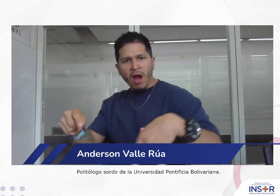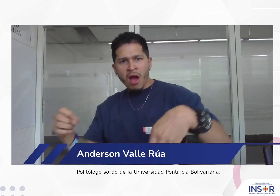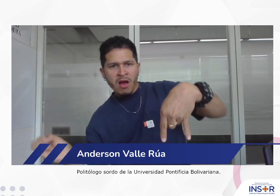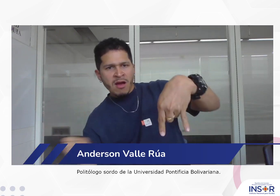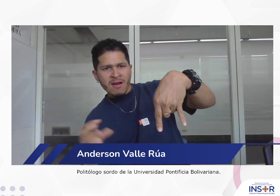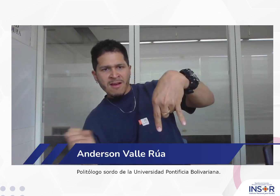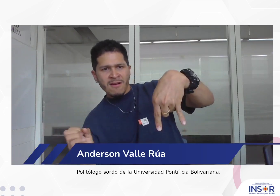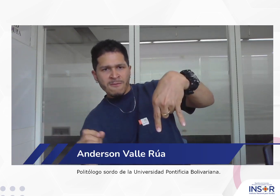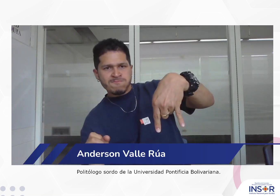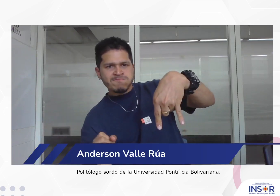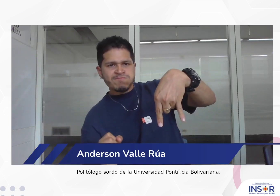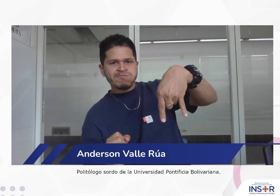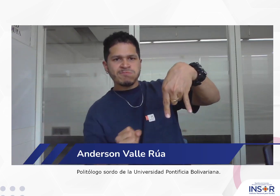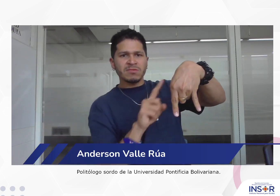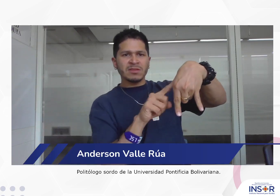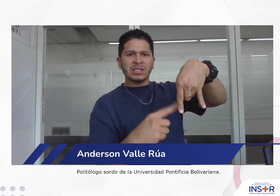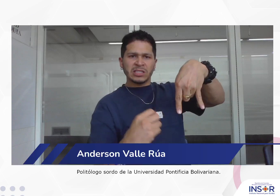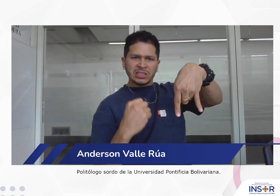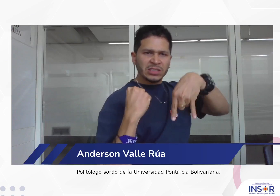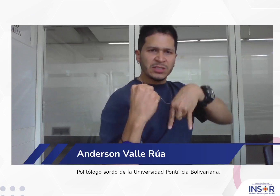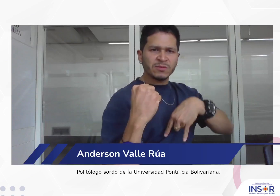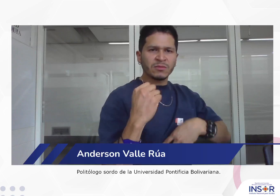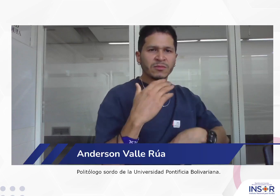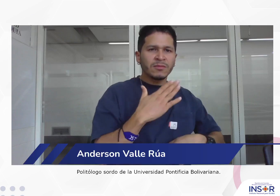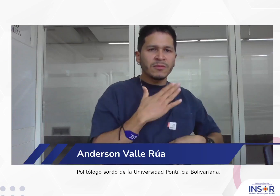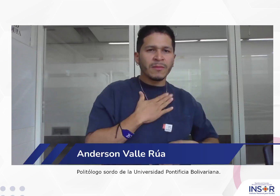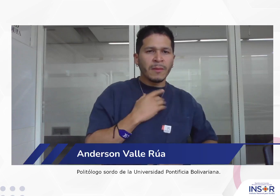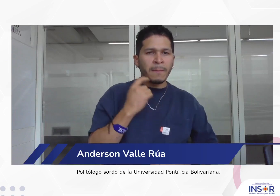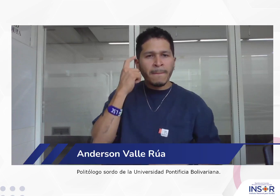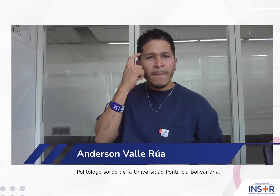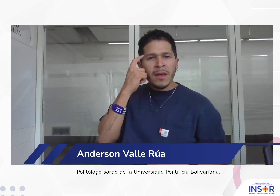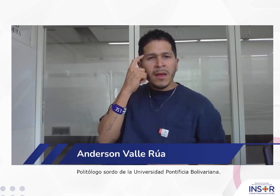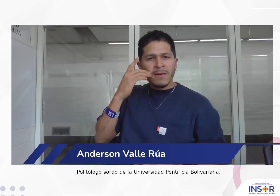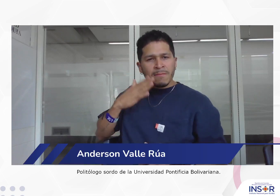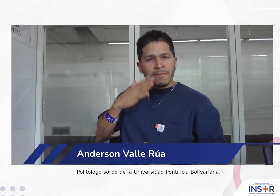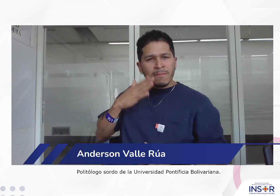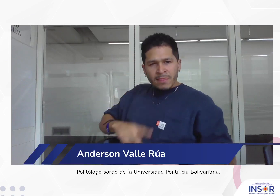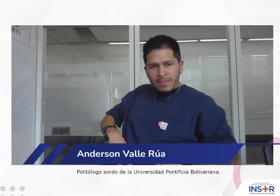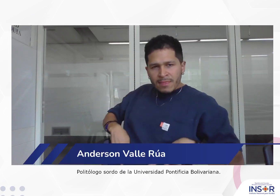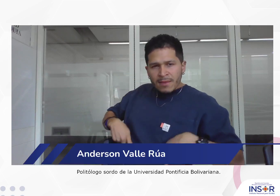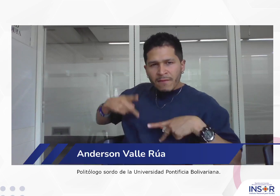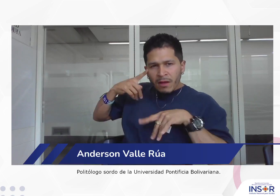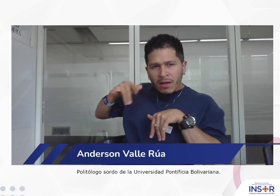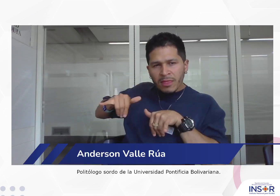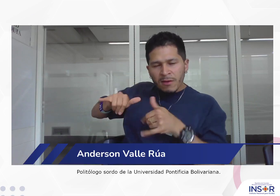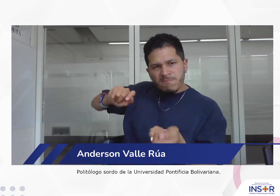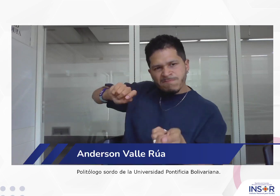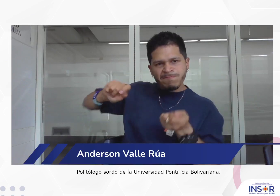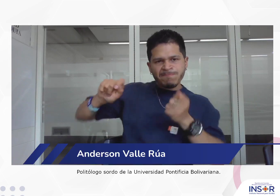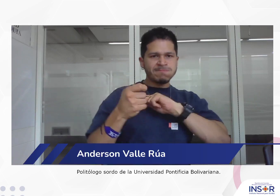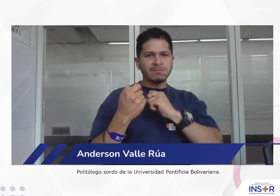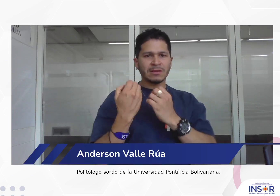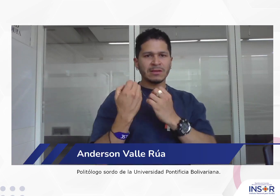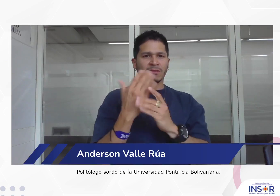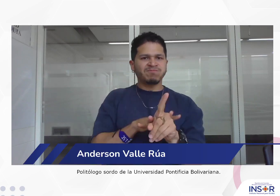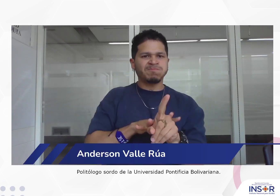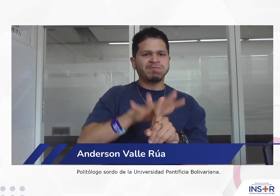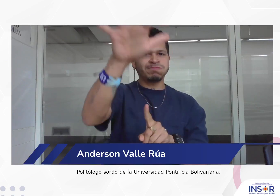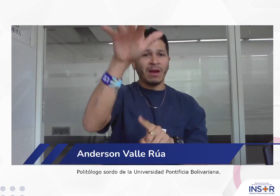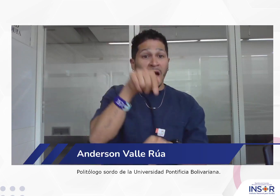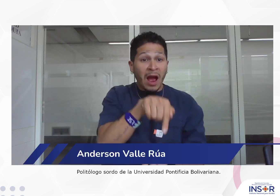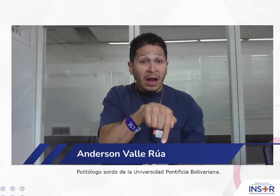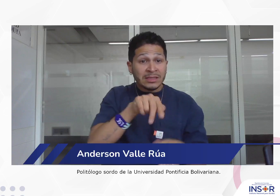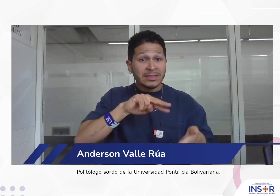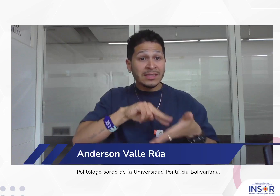identidad, a su posicionamiento social y su cultura, y todos estos aspectos, este concepto de sordidad, pues resultó siendo